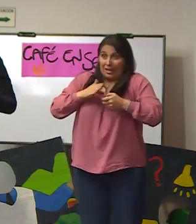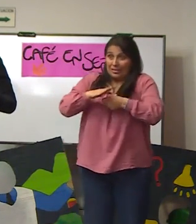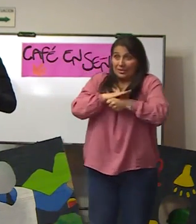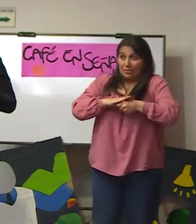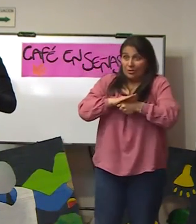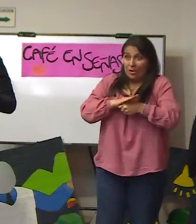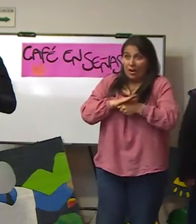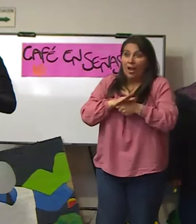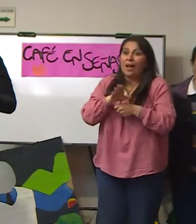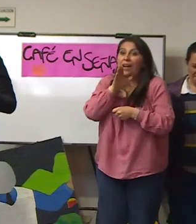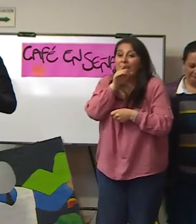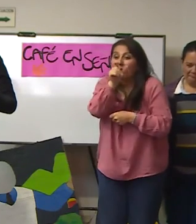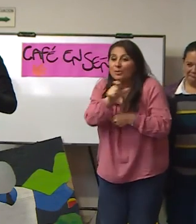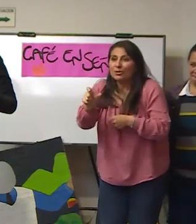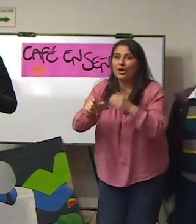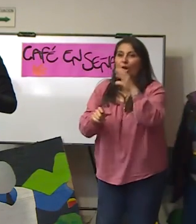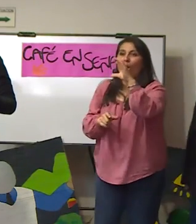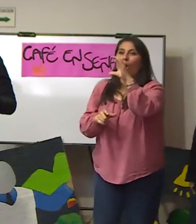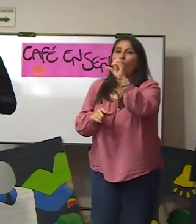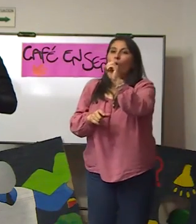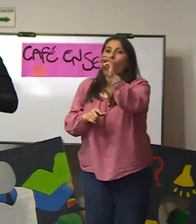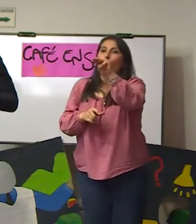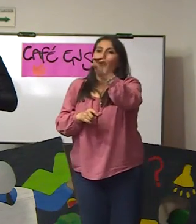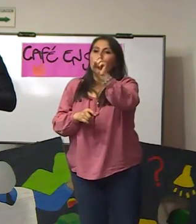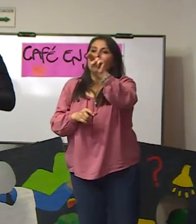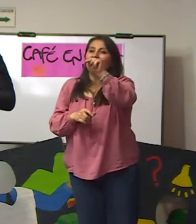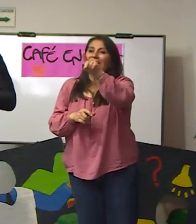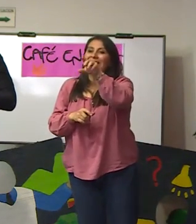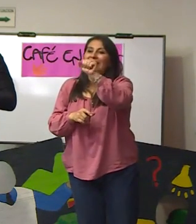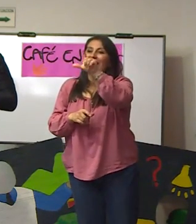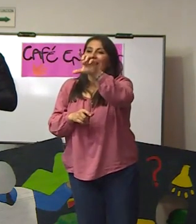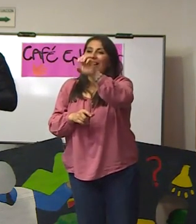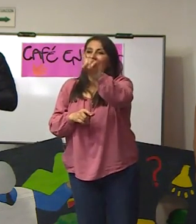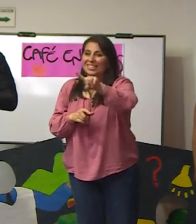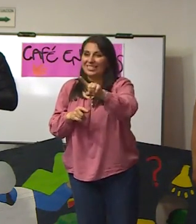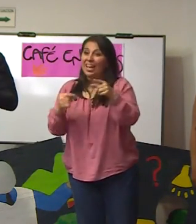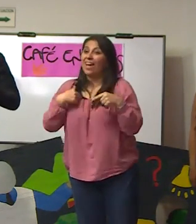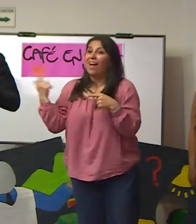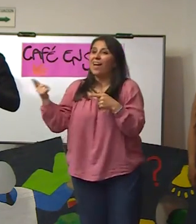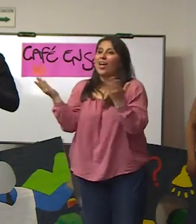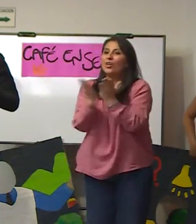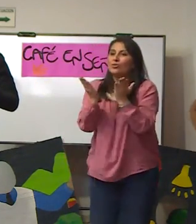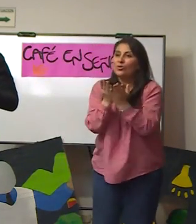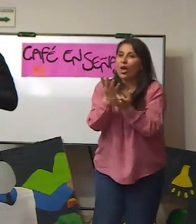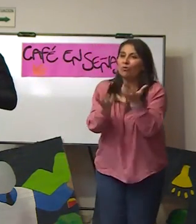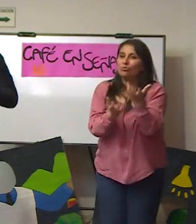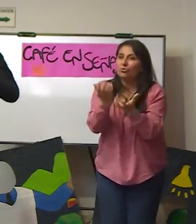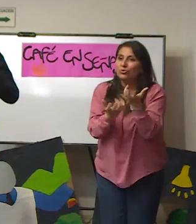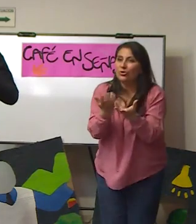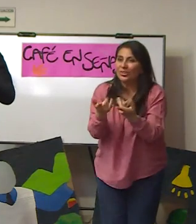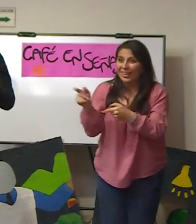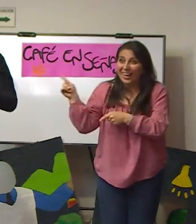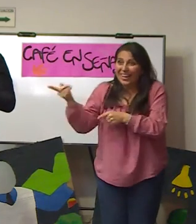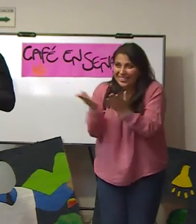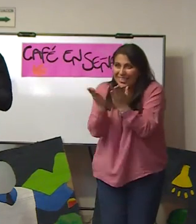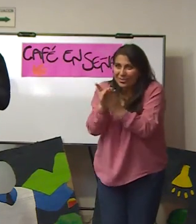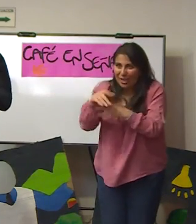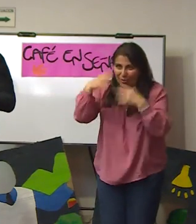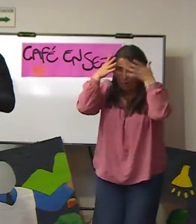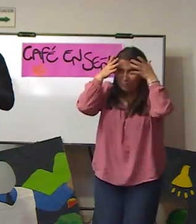comensales, porque yo obviamente estudio gastronomía, ¿sí? Yo puedo imaginarme, que esa palabra no la habían mencionado